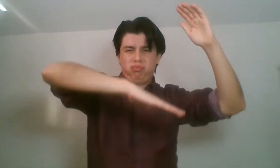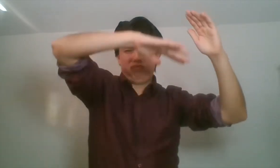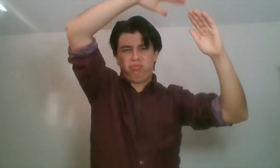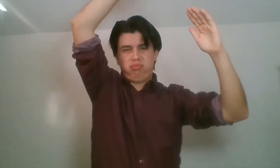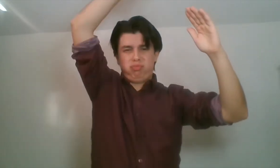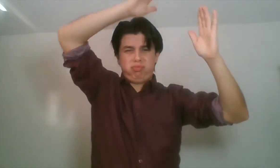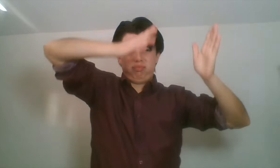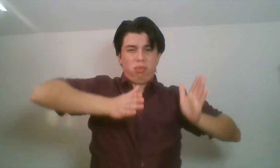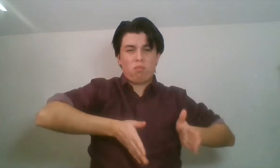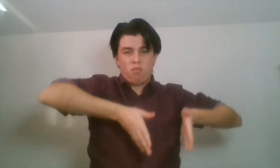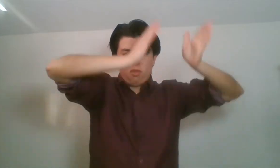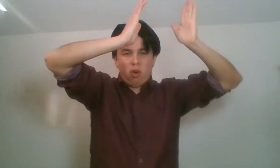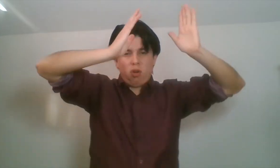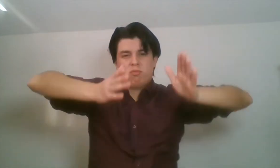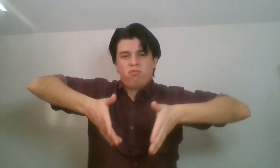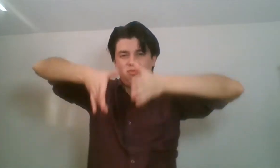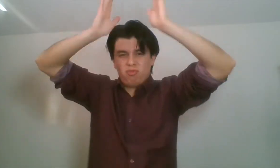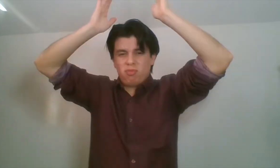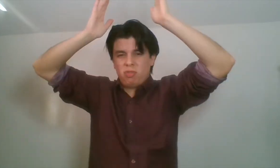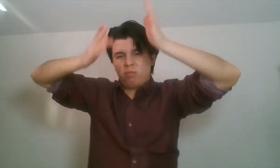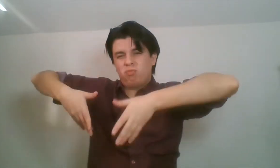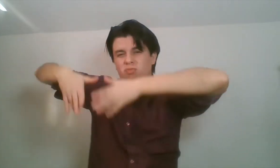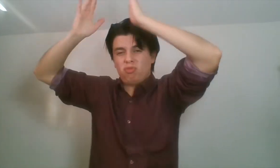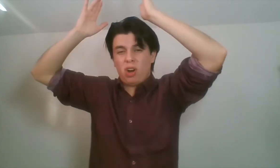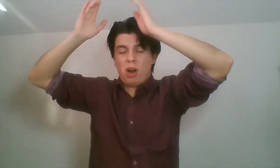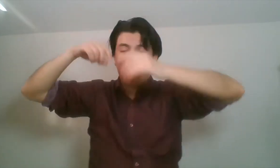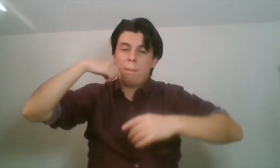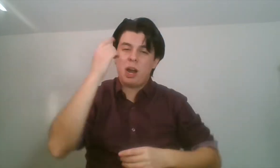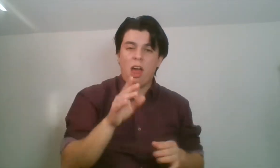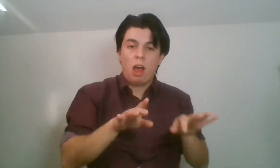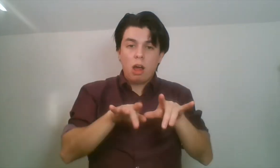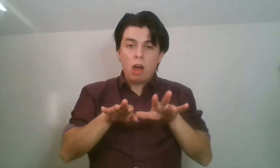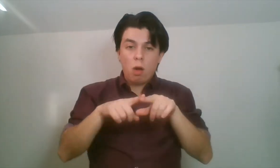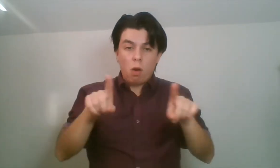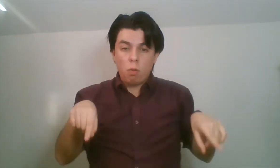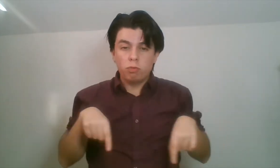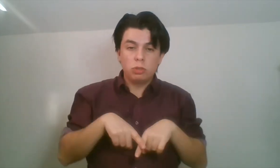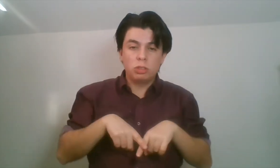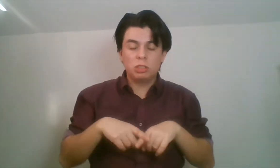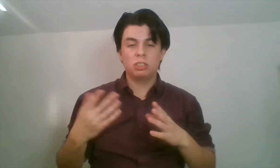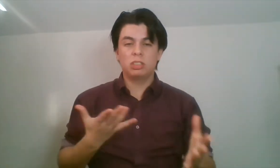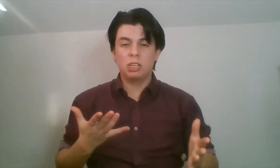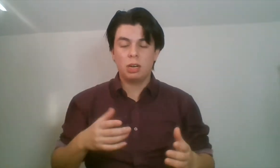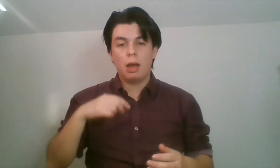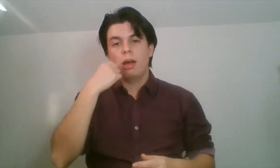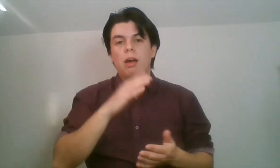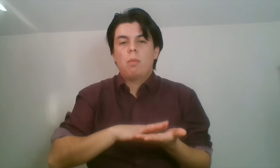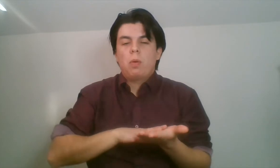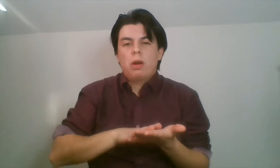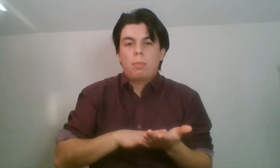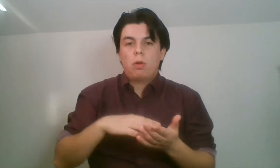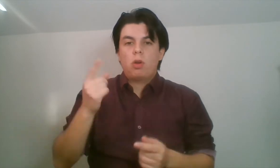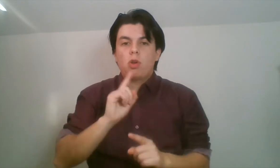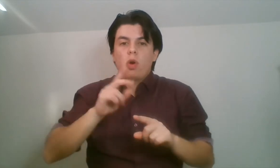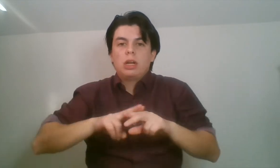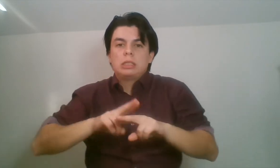perfecto para que las inmobiliarias lo compraran y construyeran ahí estos edificios, grandes edificios, ¿no?